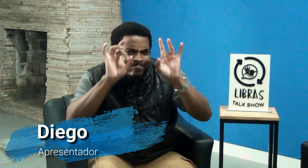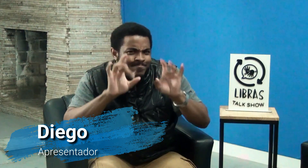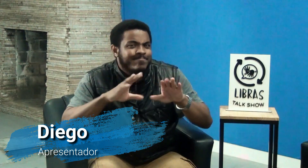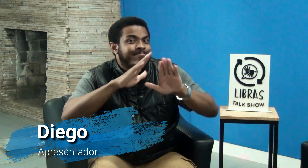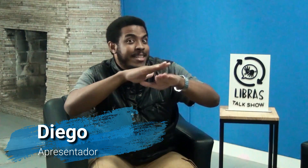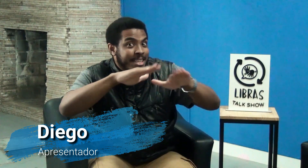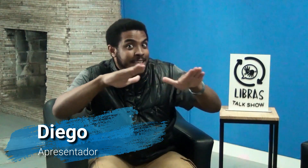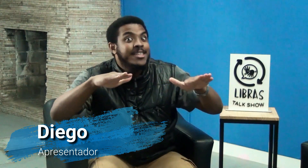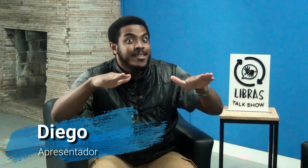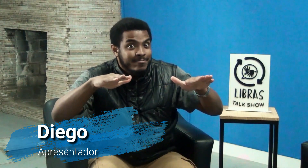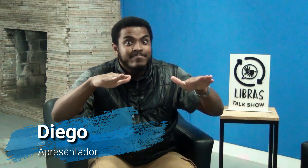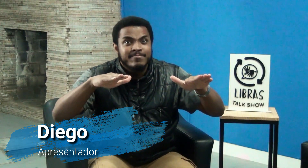Show Kids.